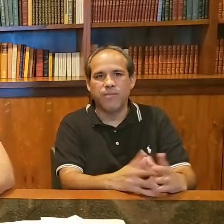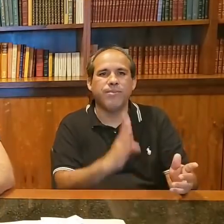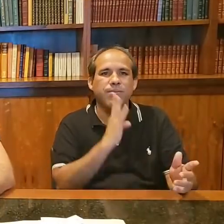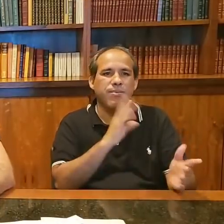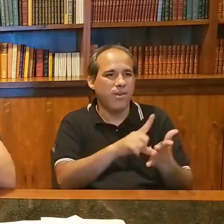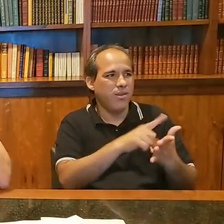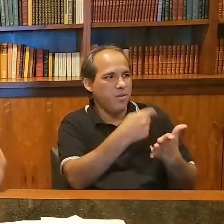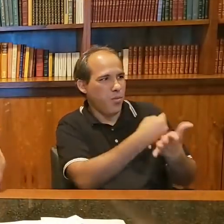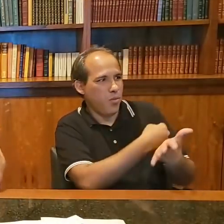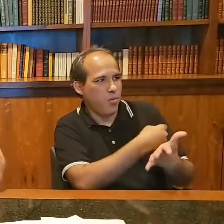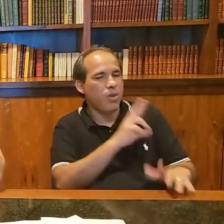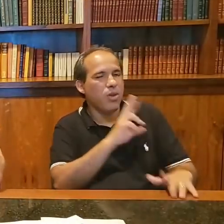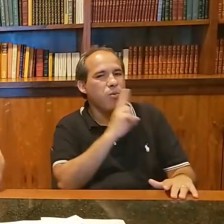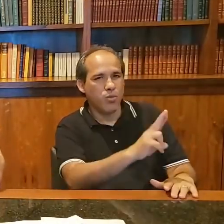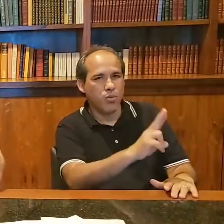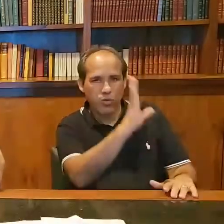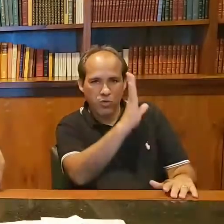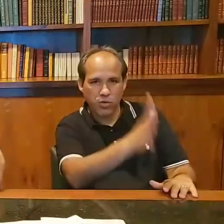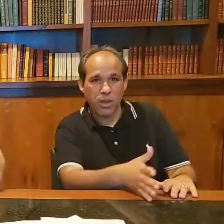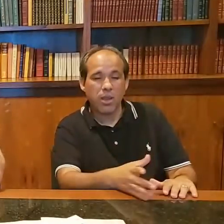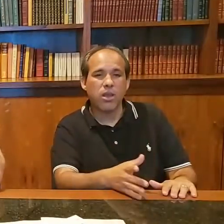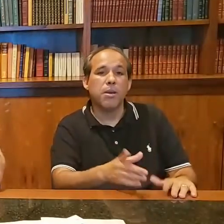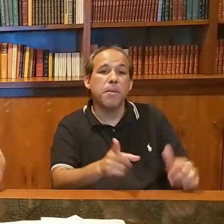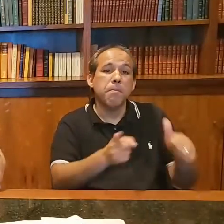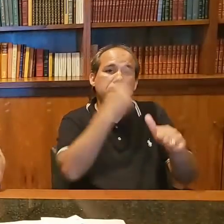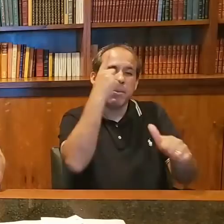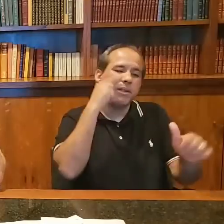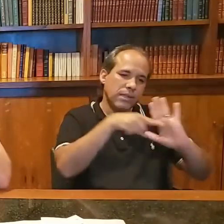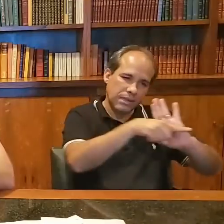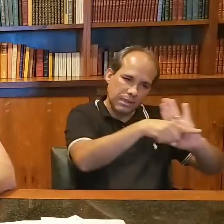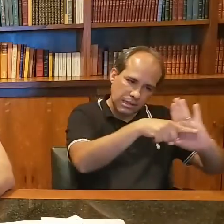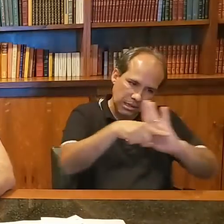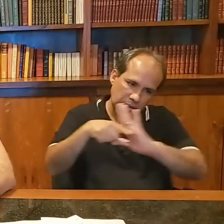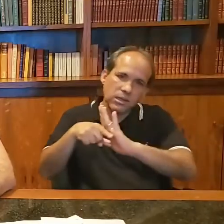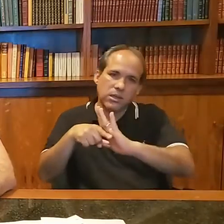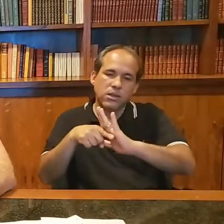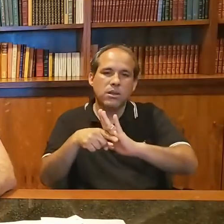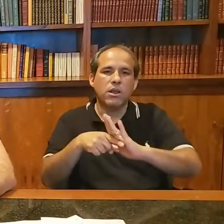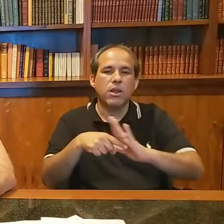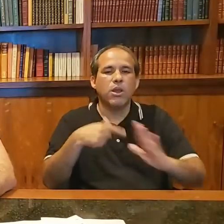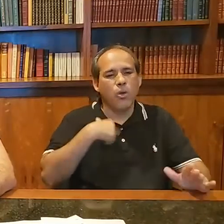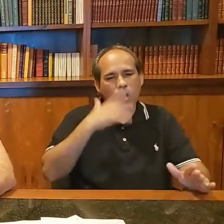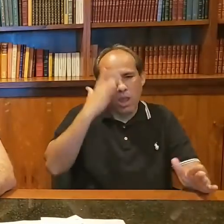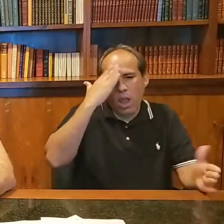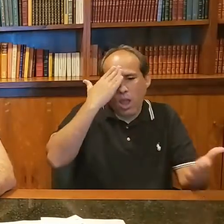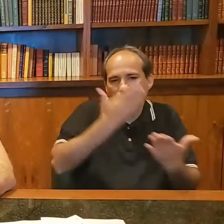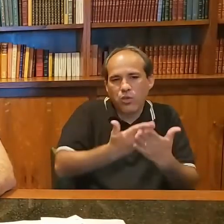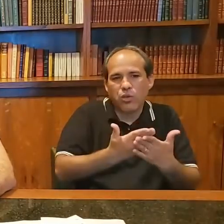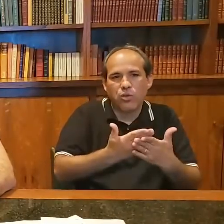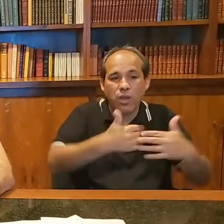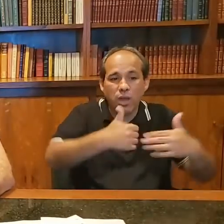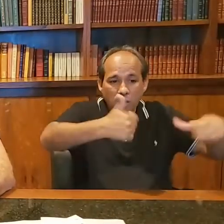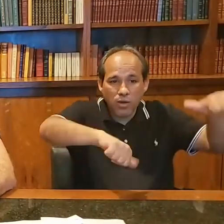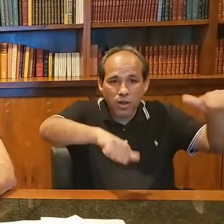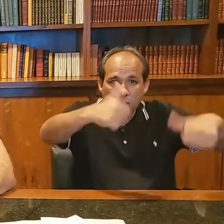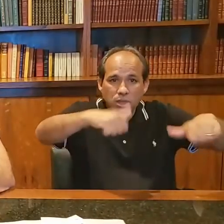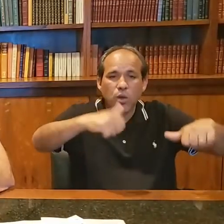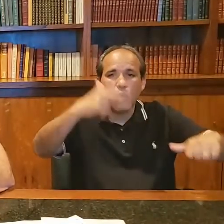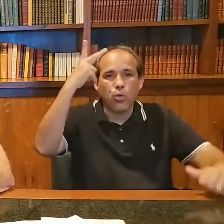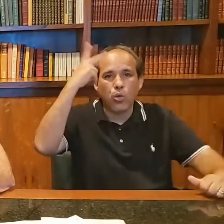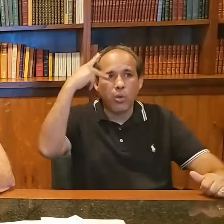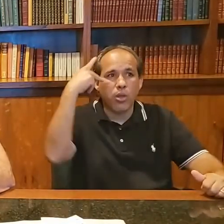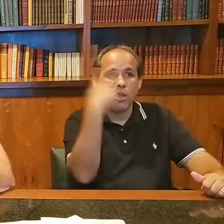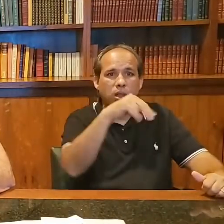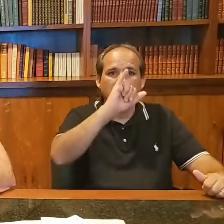outra pergunta, nós primeiro precisamos de um diagnóstico. Eu creio que as avaliações normais que o INEP